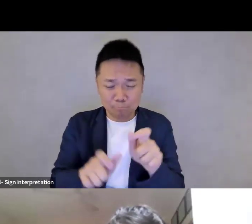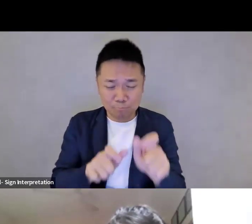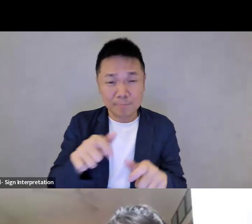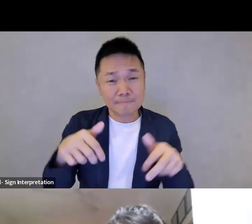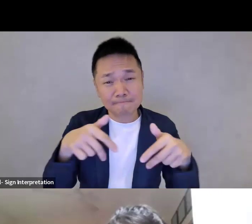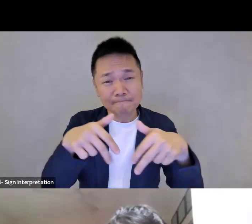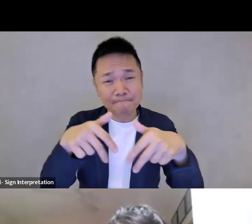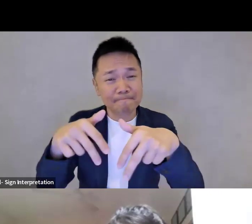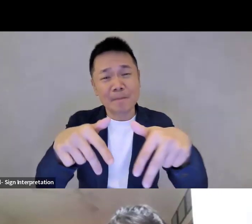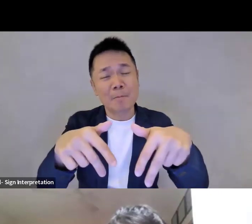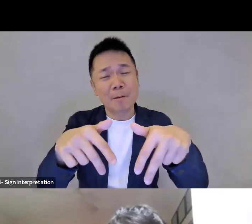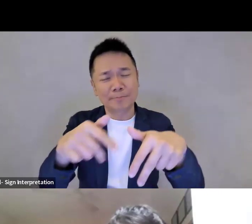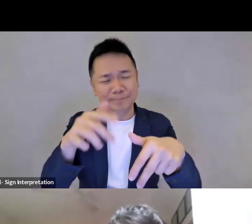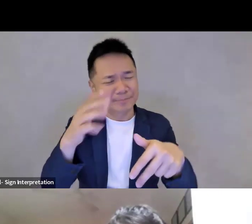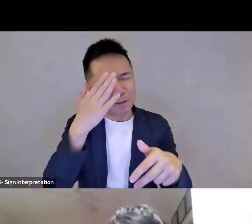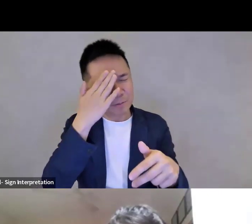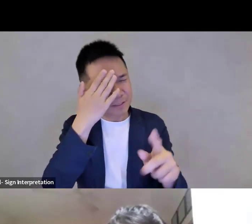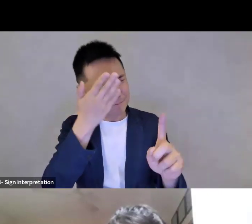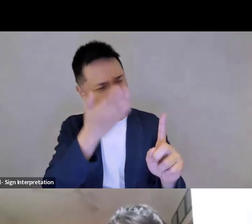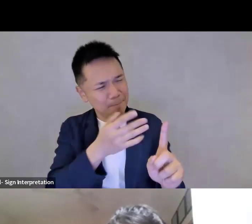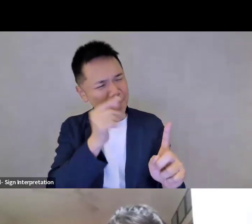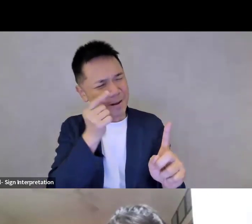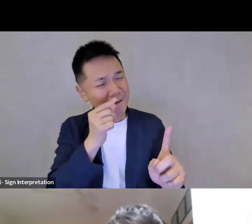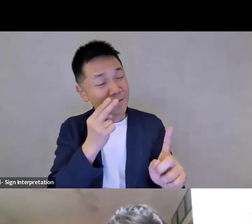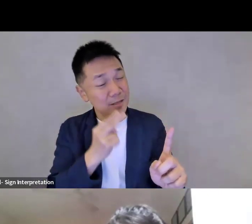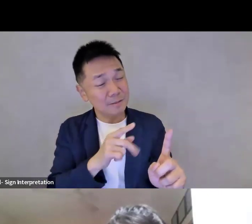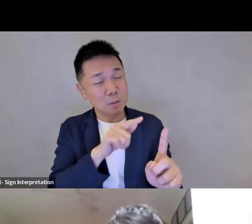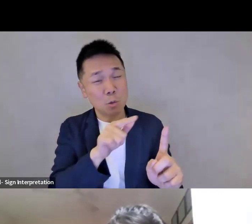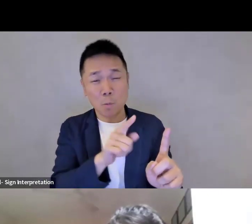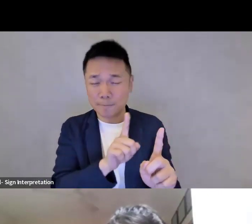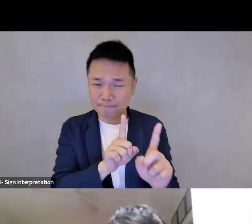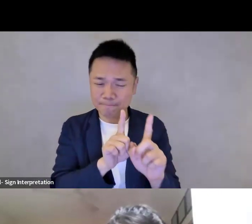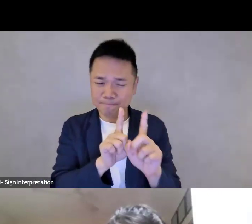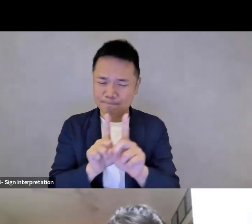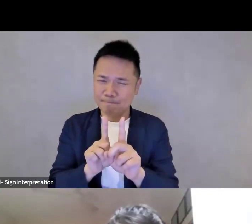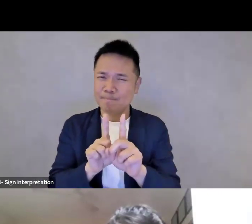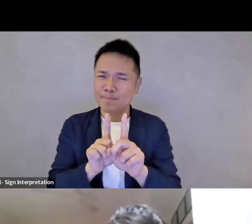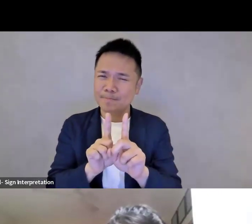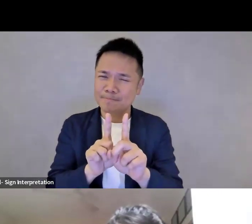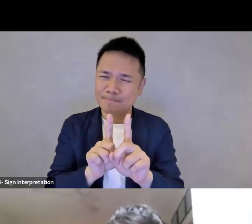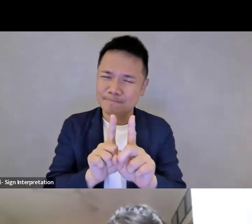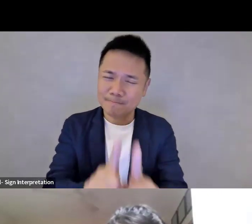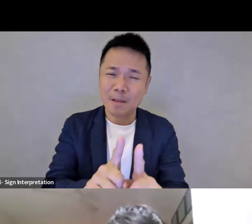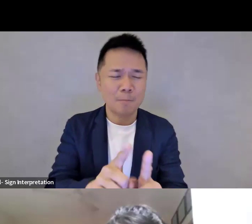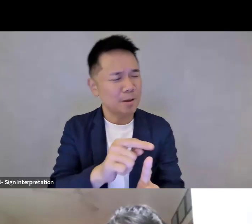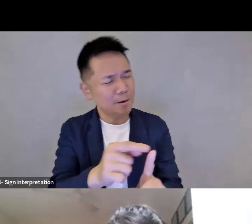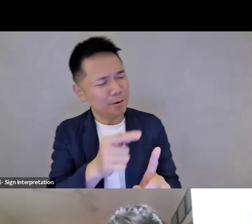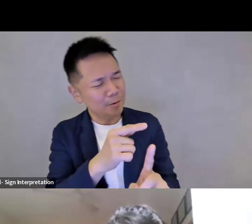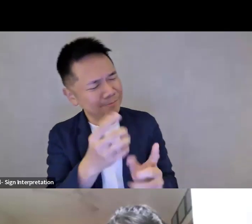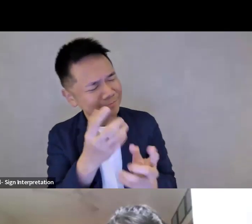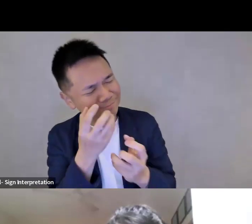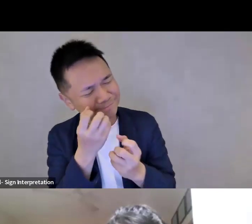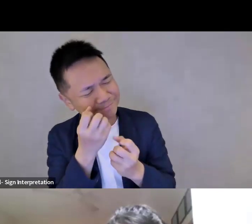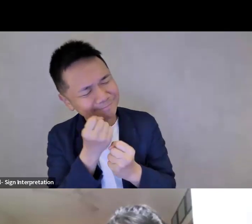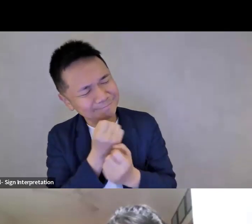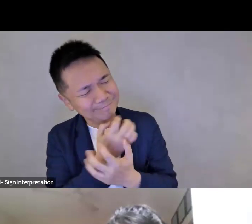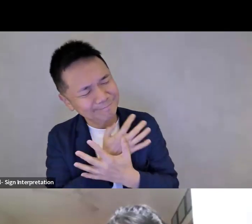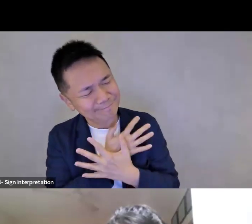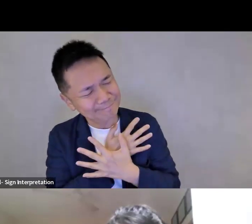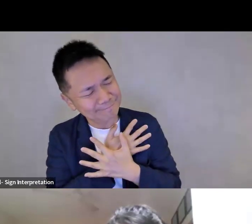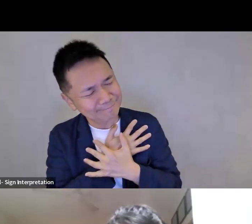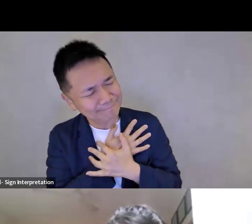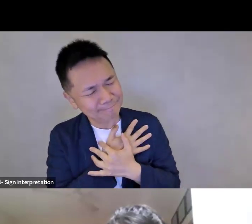们能够去肩并肩来去一起合作。我知道你一直跟我们一起工作合